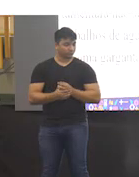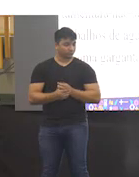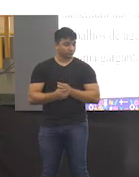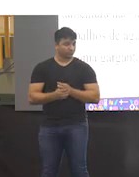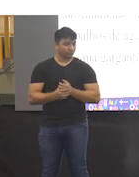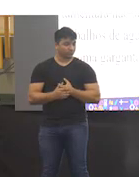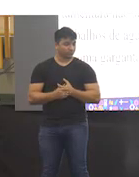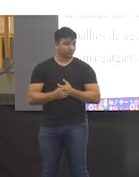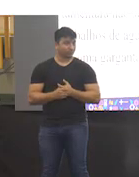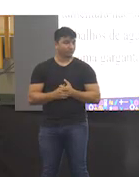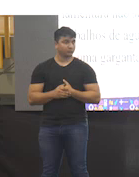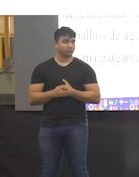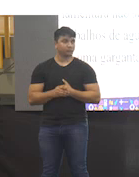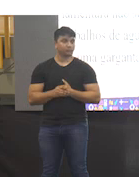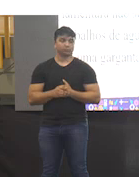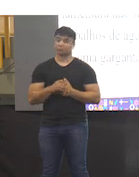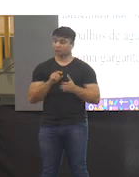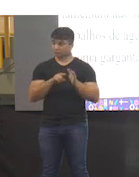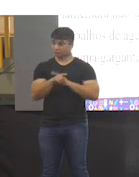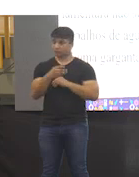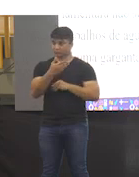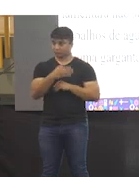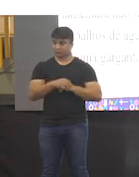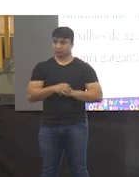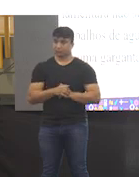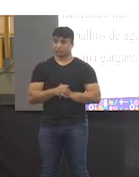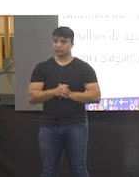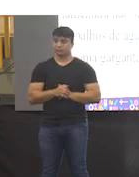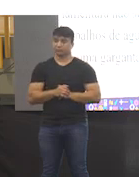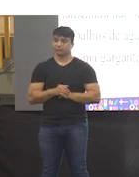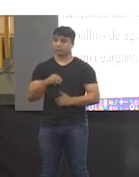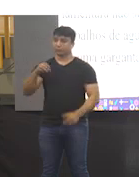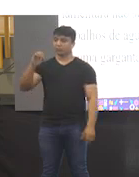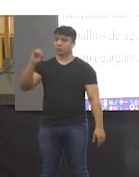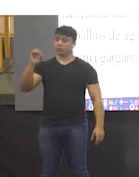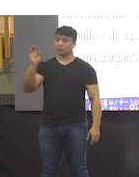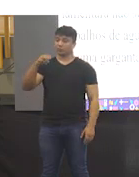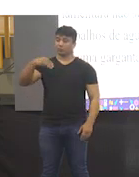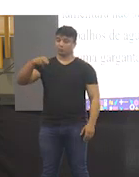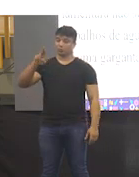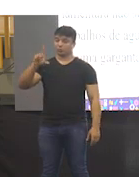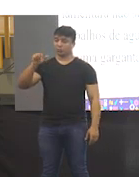Não vai dar para fazer todas, vamos fazer essa daqui, ó. O mulato.